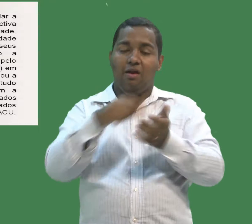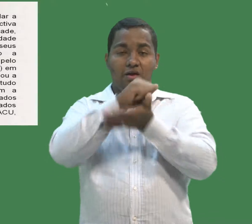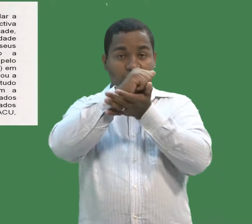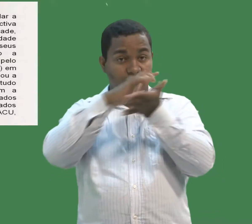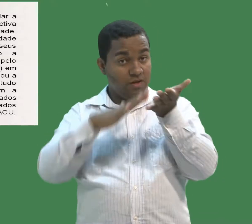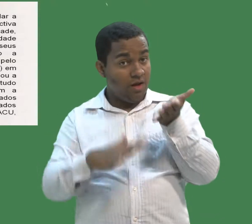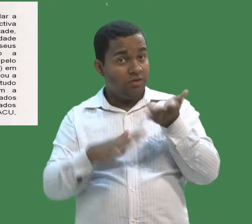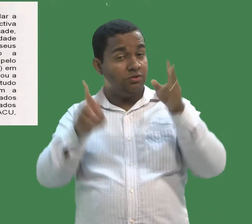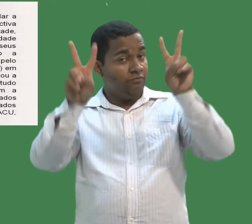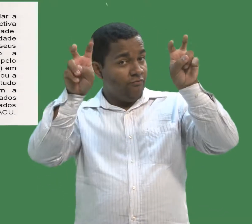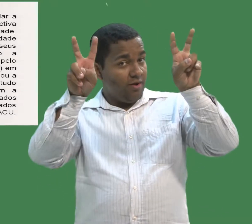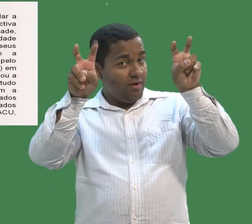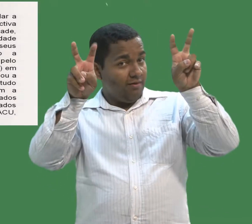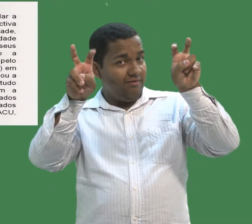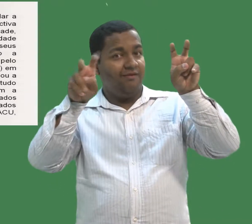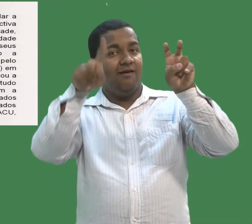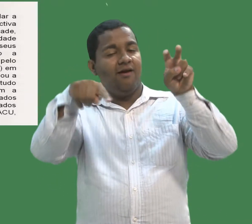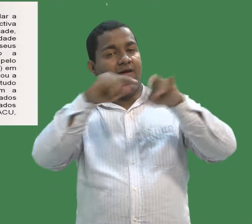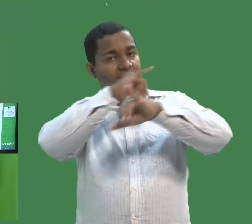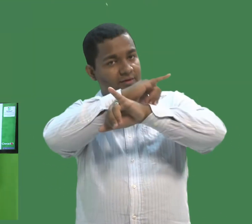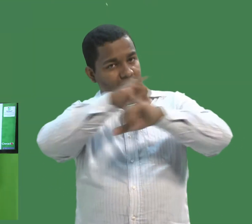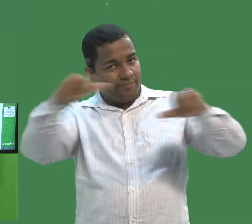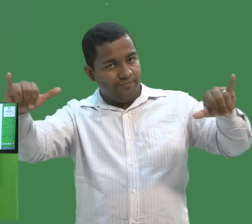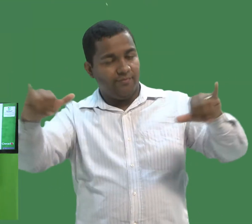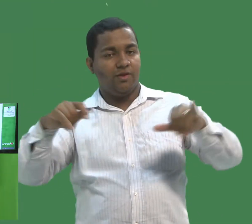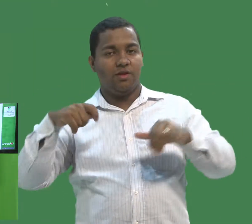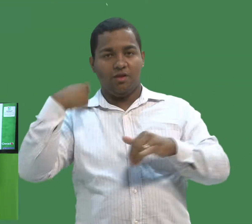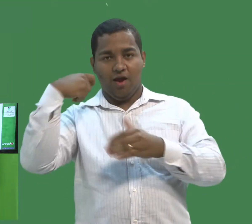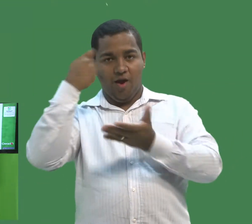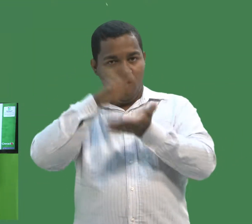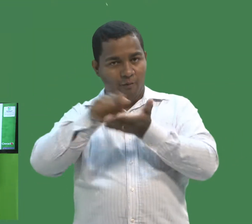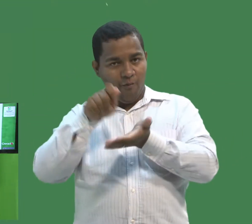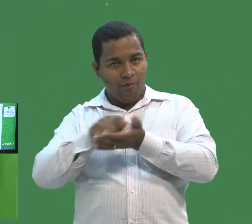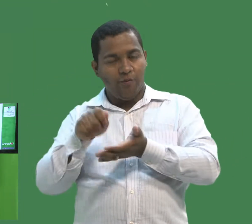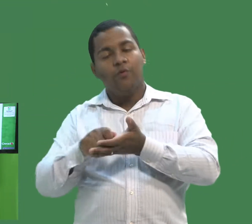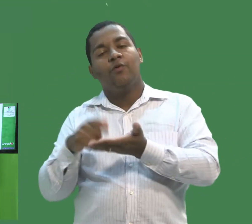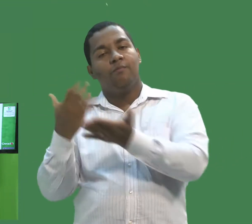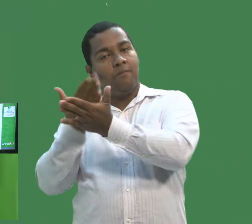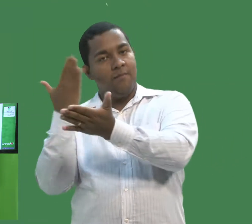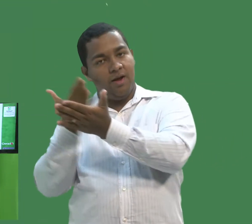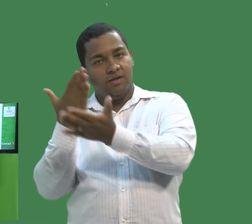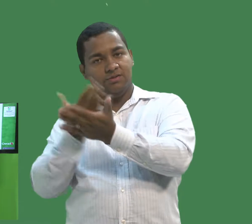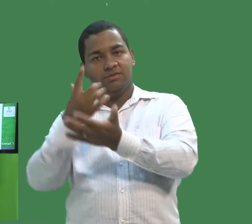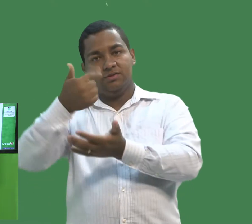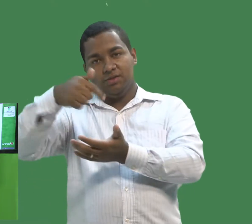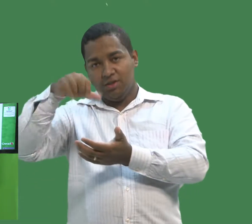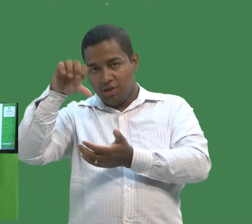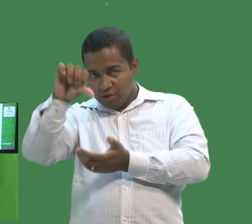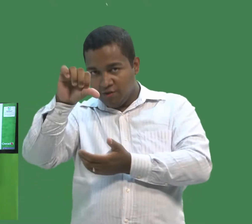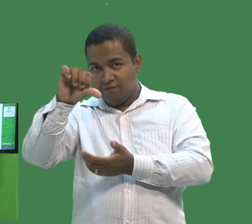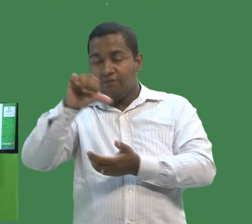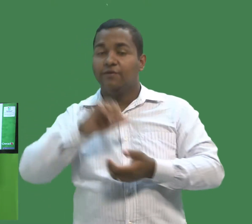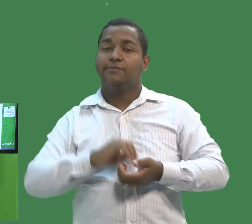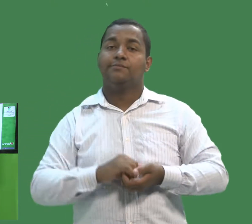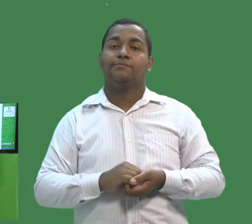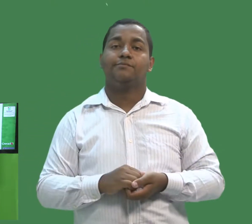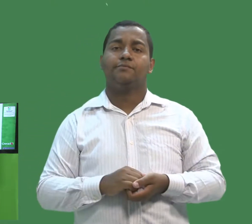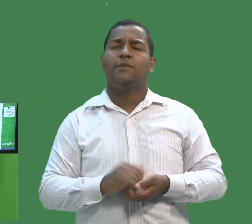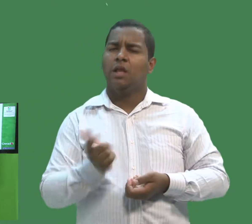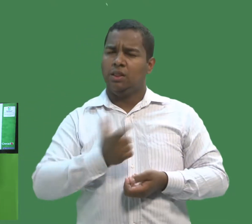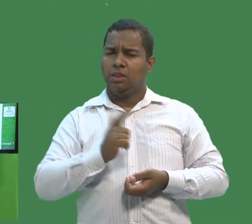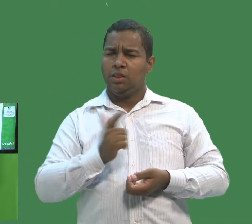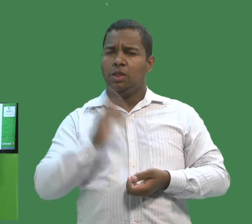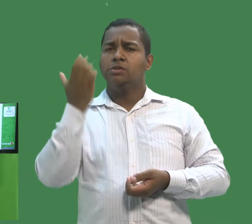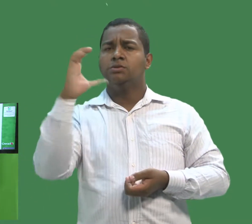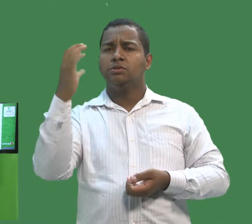Kazaku, 79, página 37. Existe uma ciência que é responsável por descortinar e descobrir